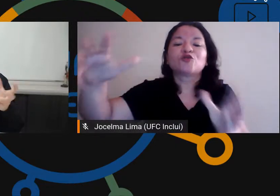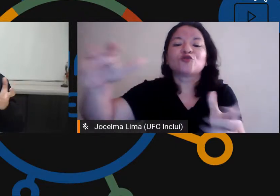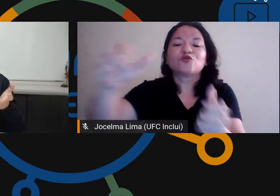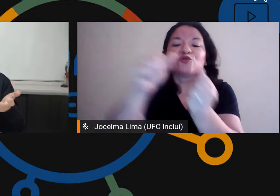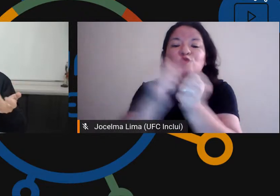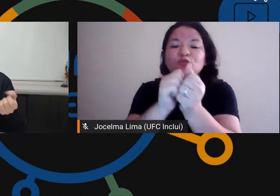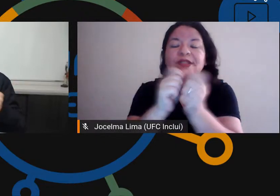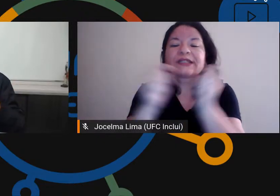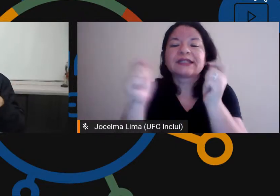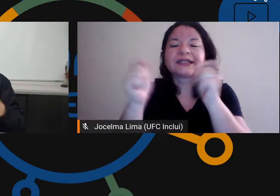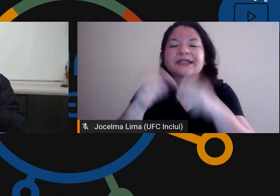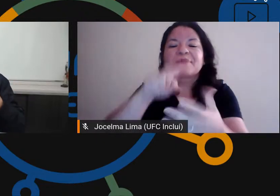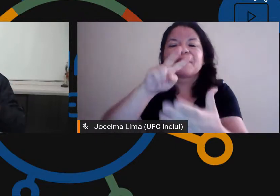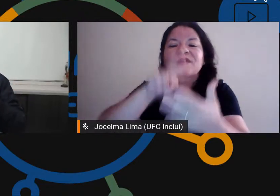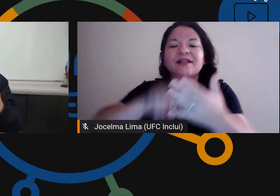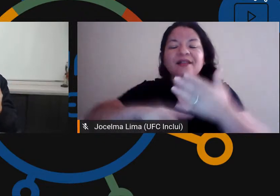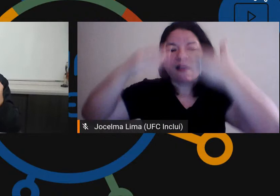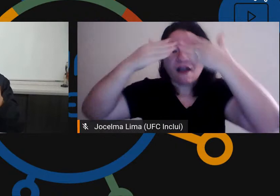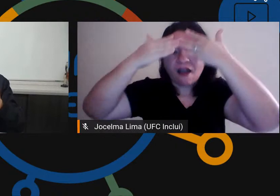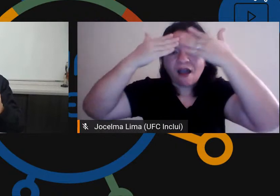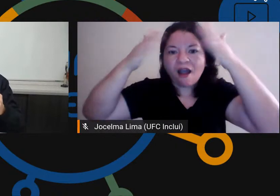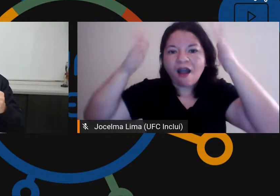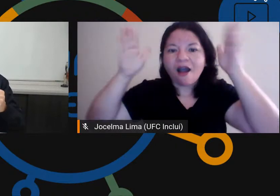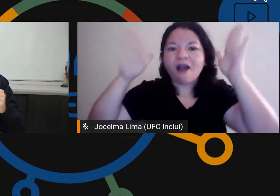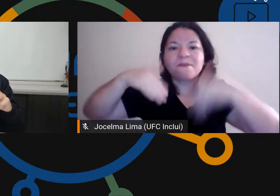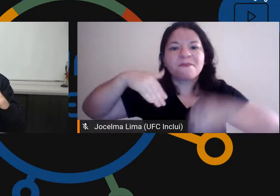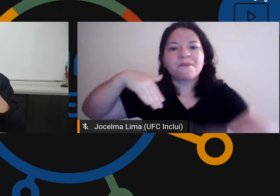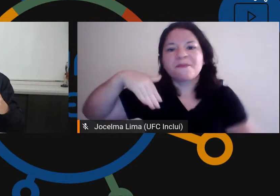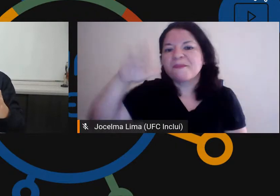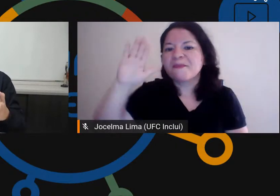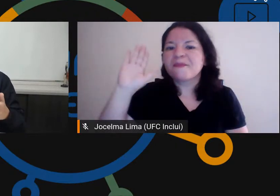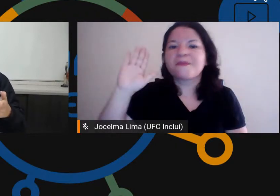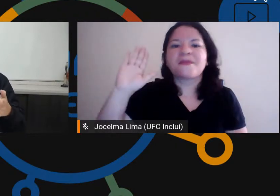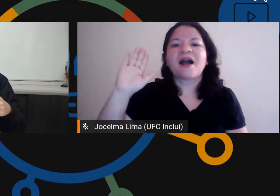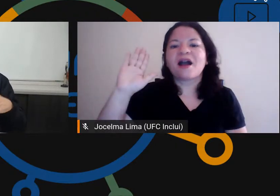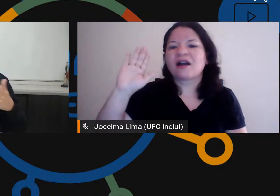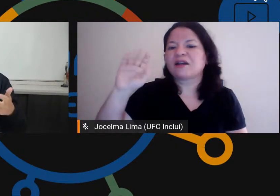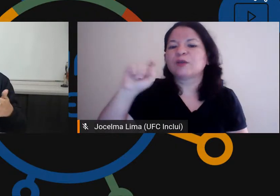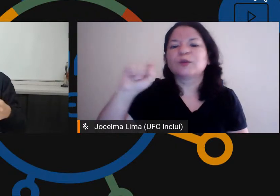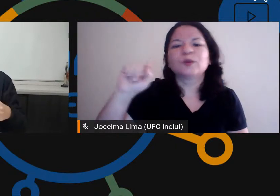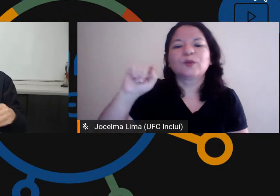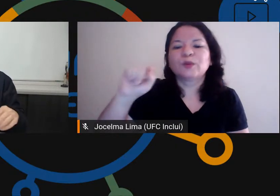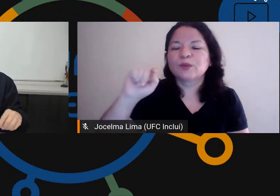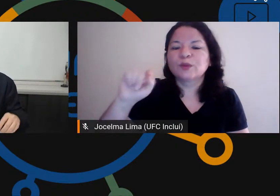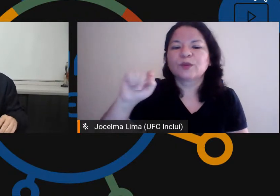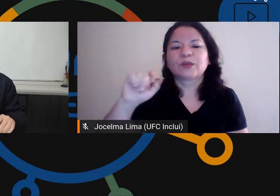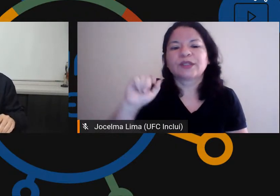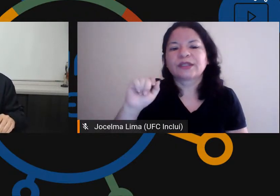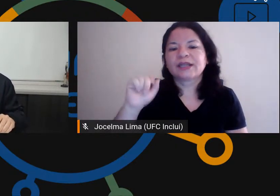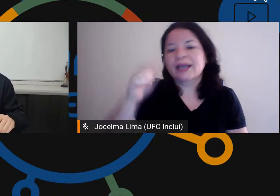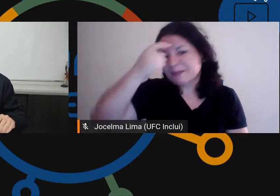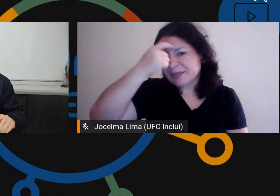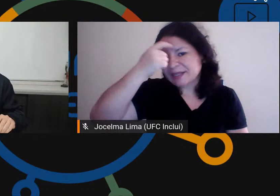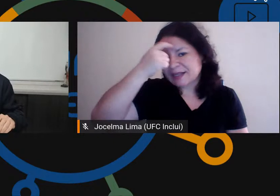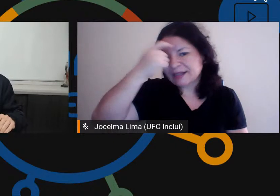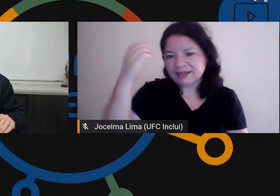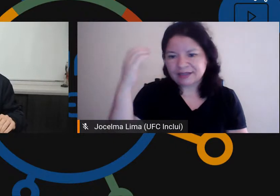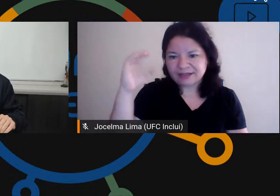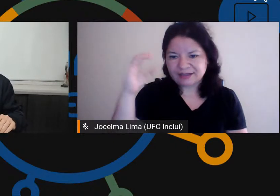uma leitura mais ampla e você consegue extrair um pouco mais, né, o que é esse pensamento científico, o que é essa mentalidade científica,